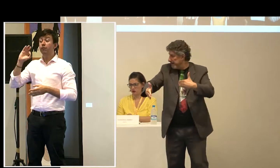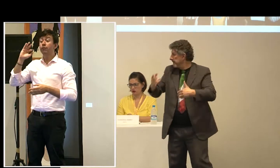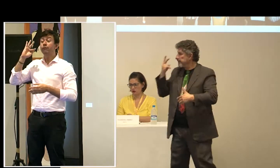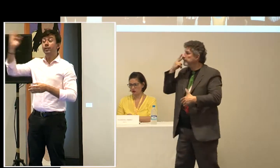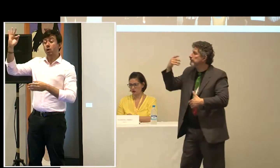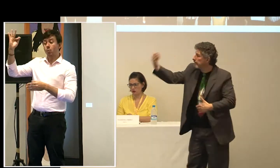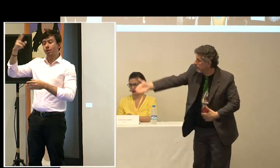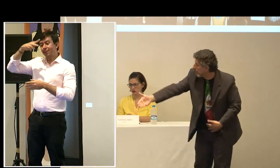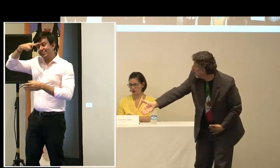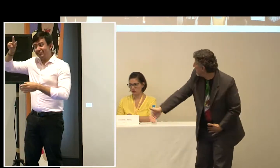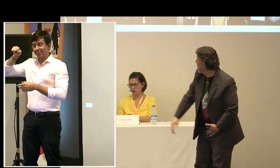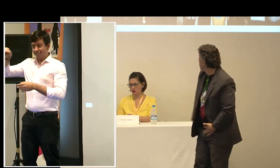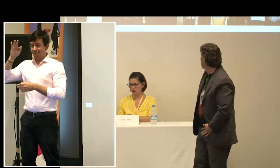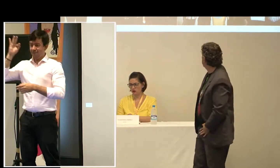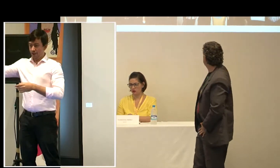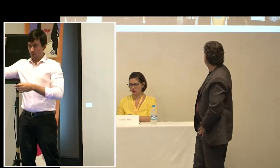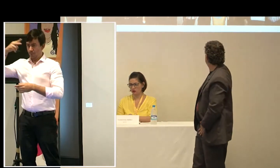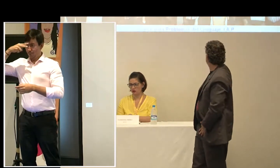apoiar.